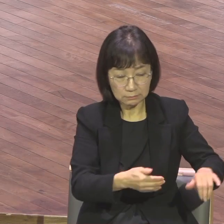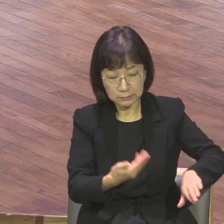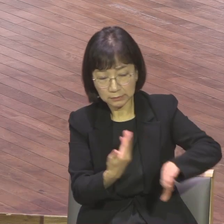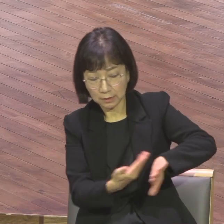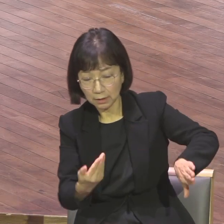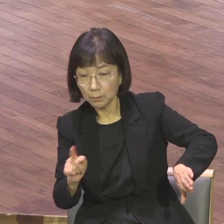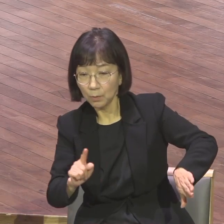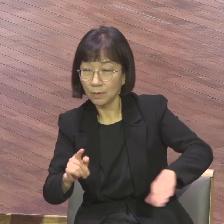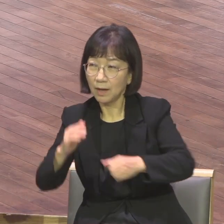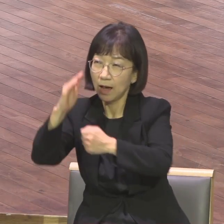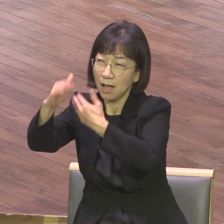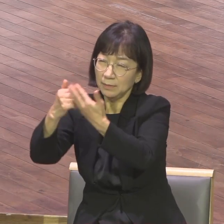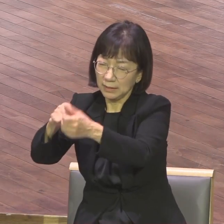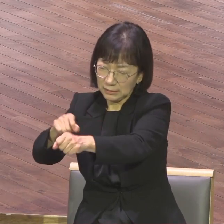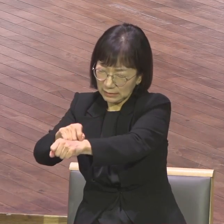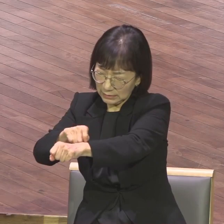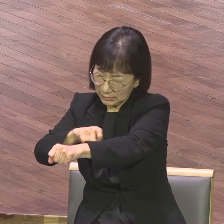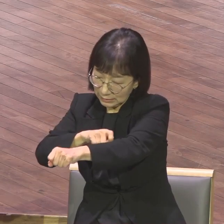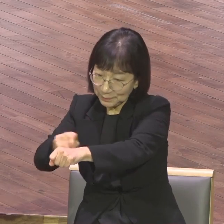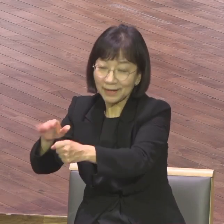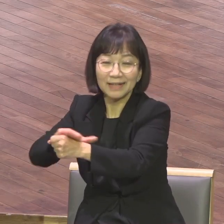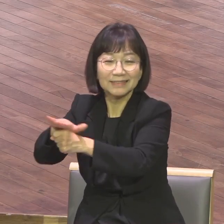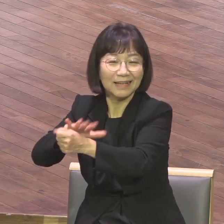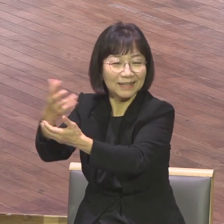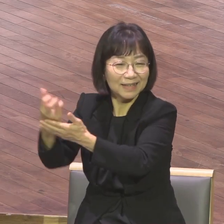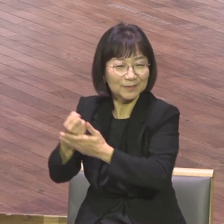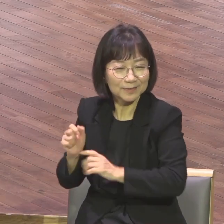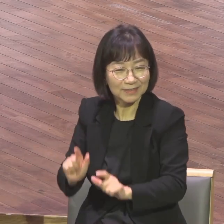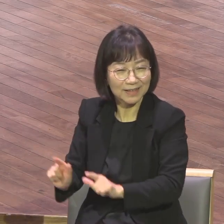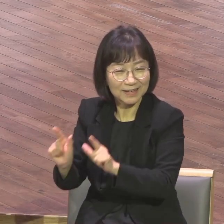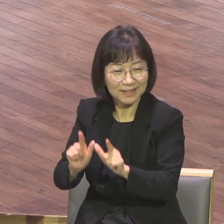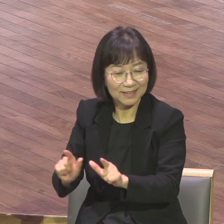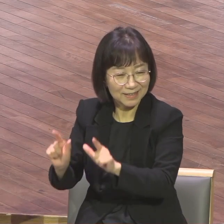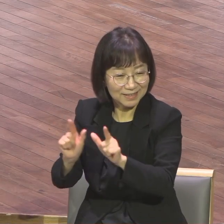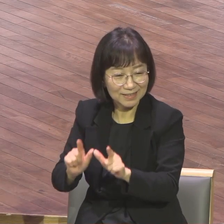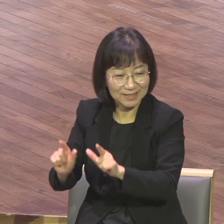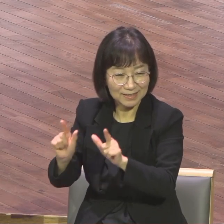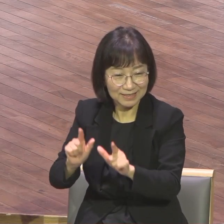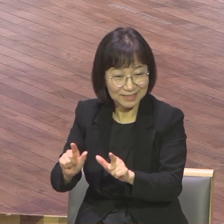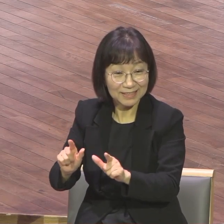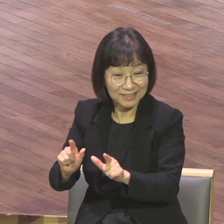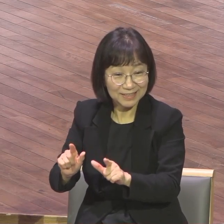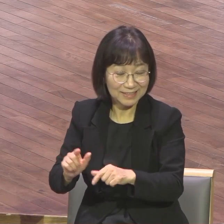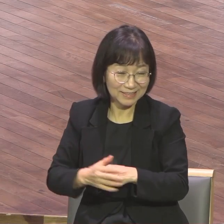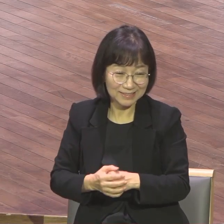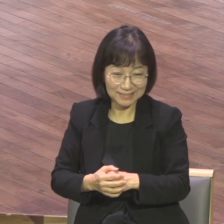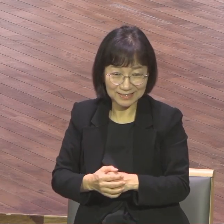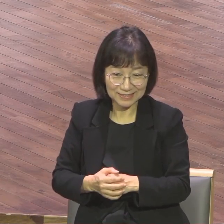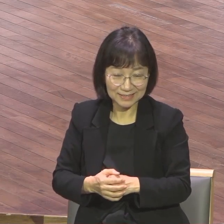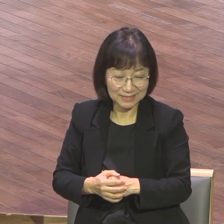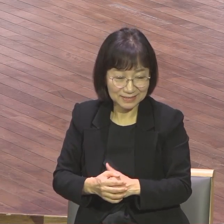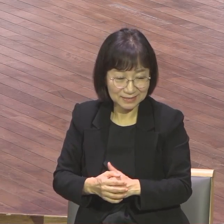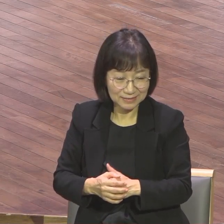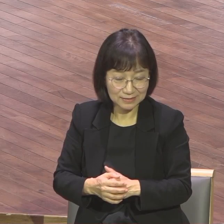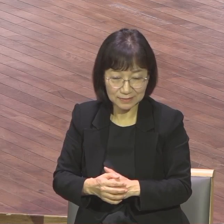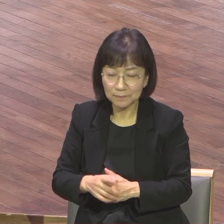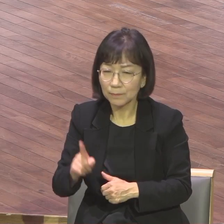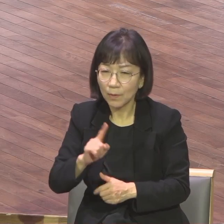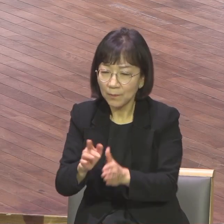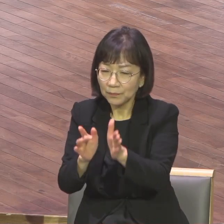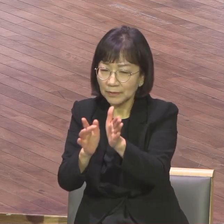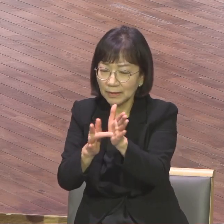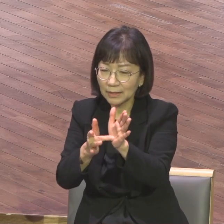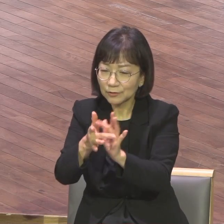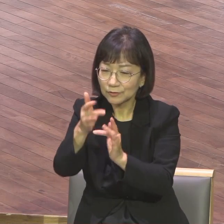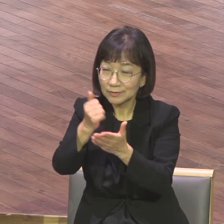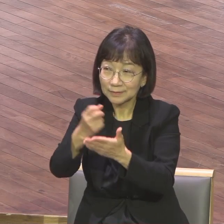존재라고 말씀하고 있습니다. 특별한 사랑, 그것이 뭡니까? 예수 그리스도께서 재림하실 때